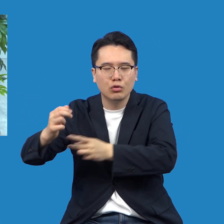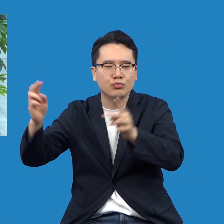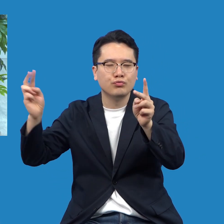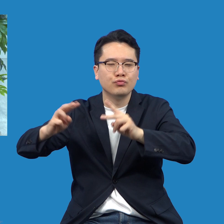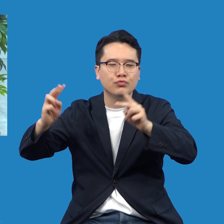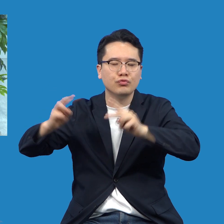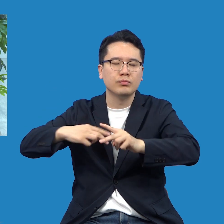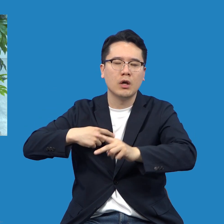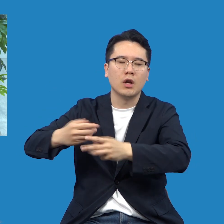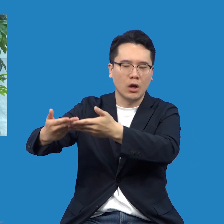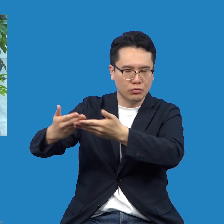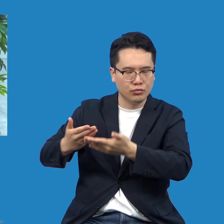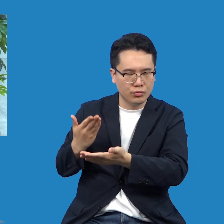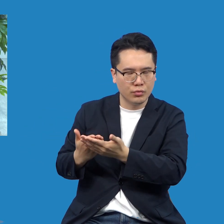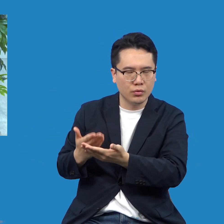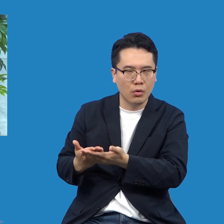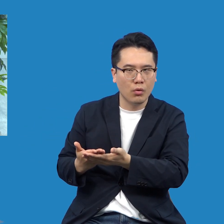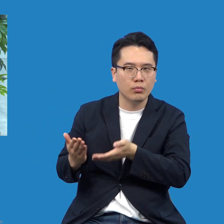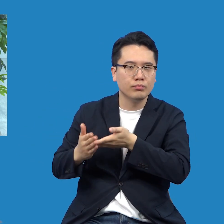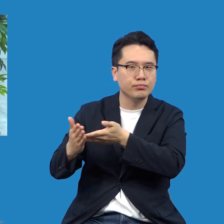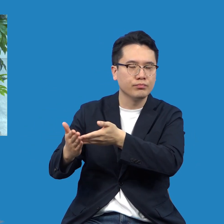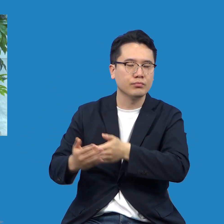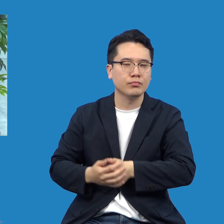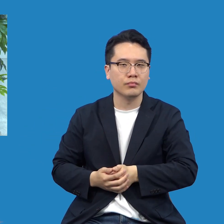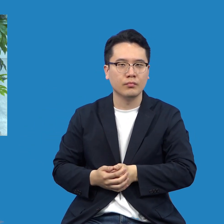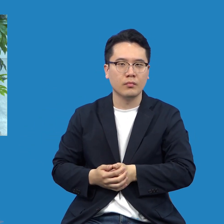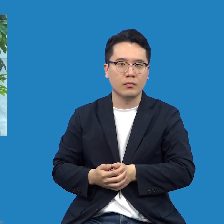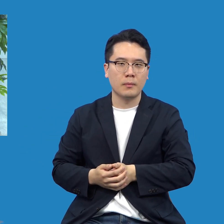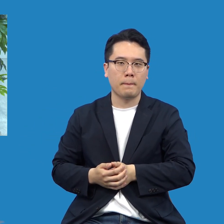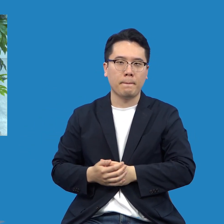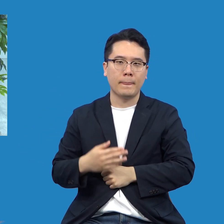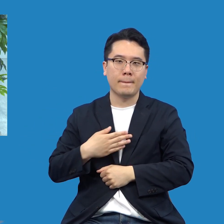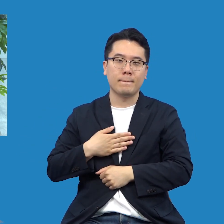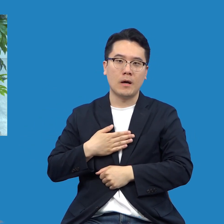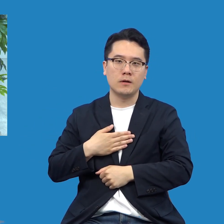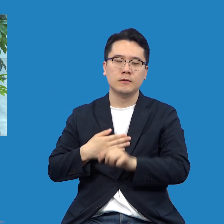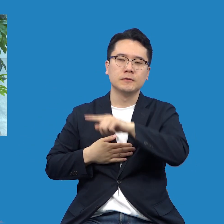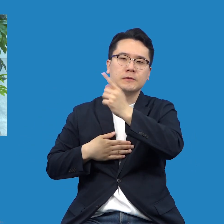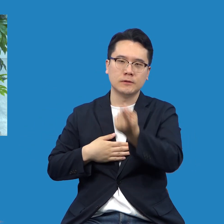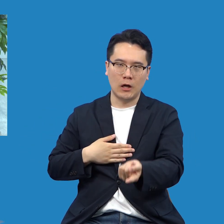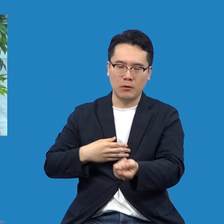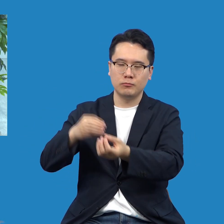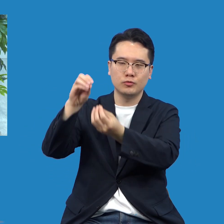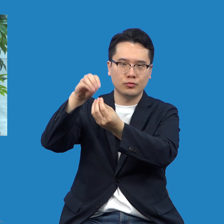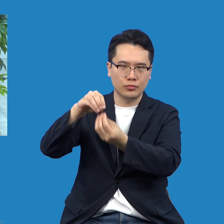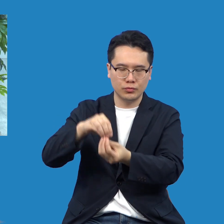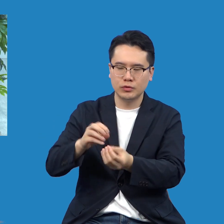요구했습니다. 자신을 후계자로 인정해 달라는 요구이죠.